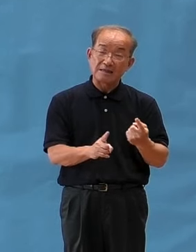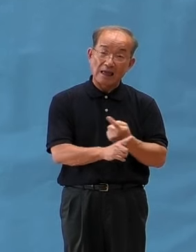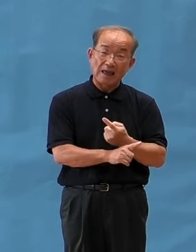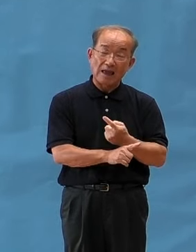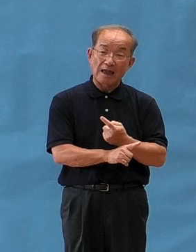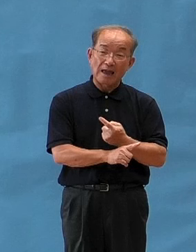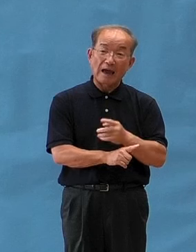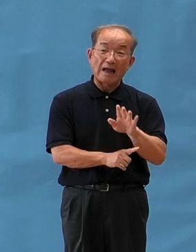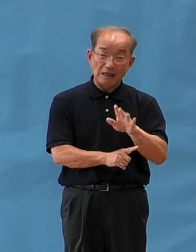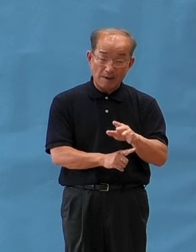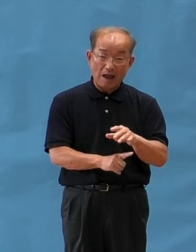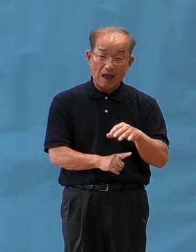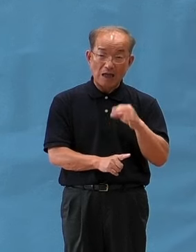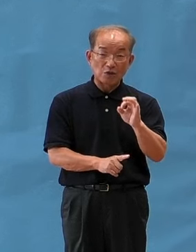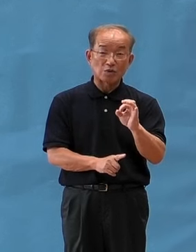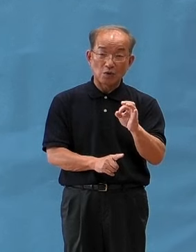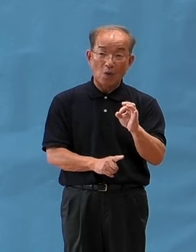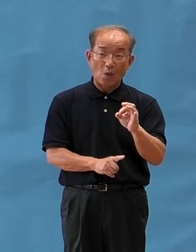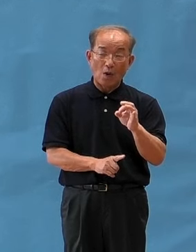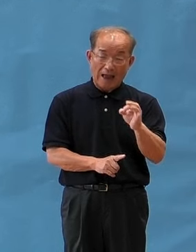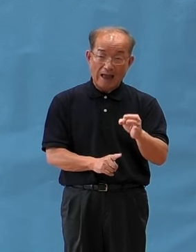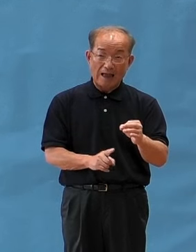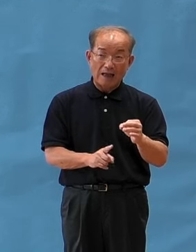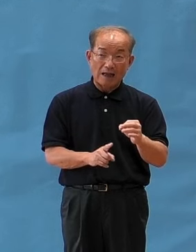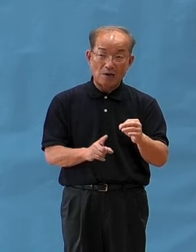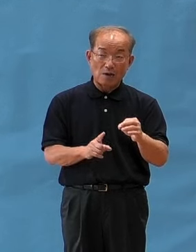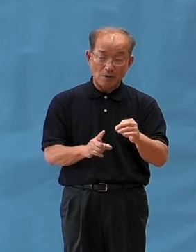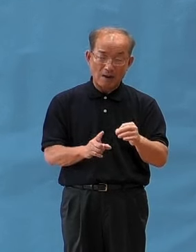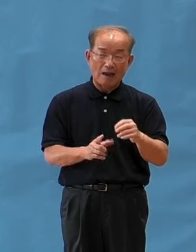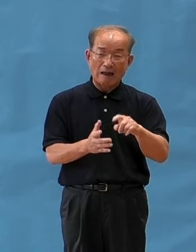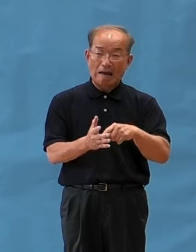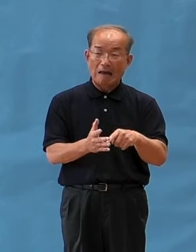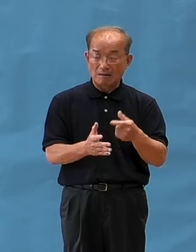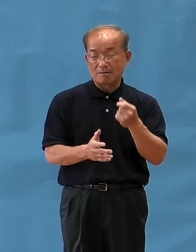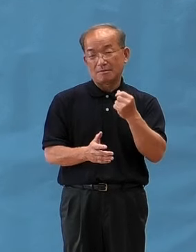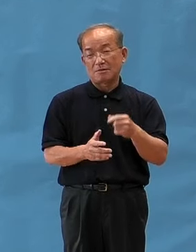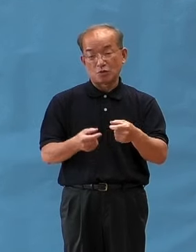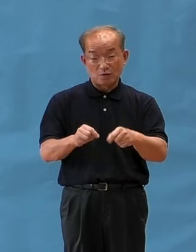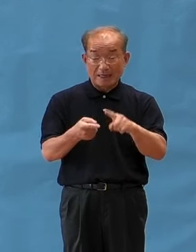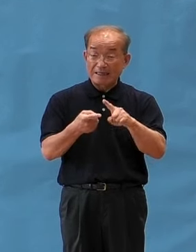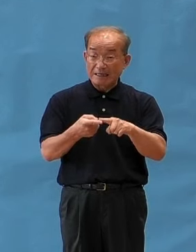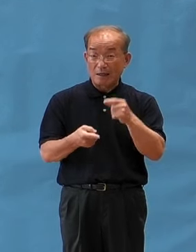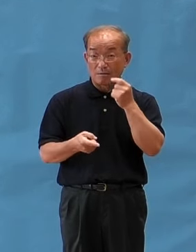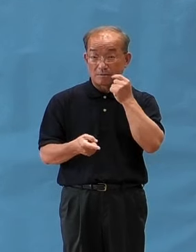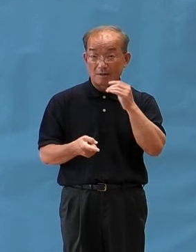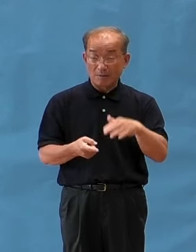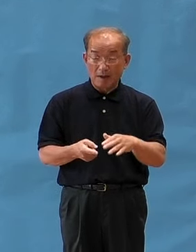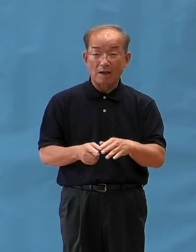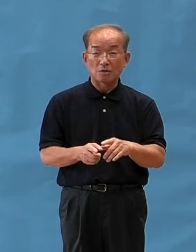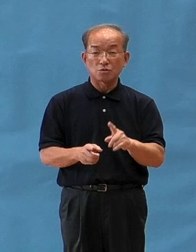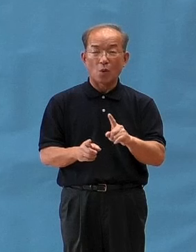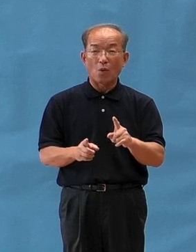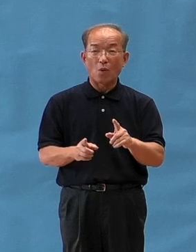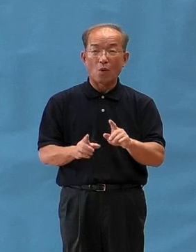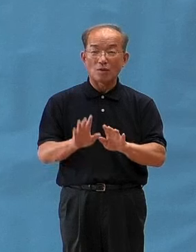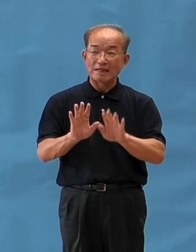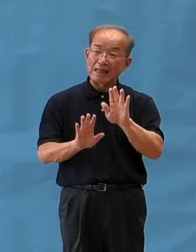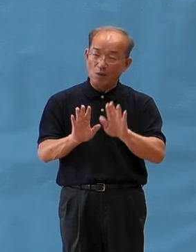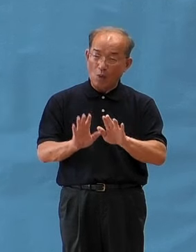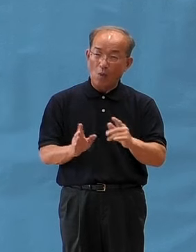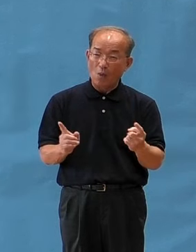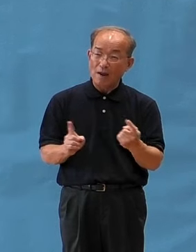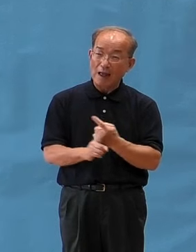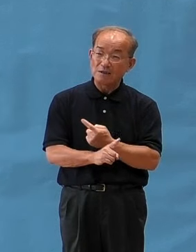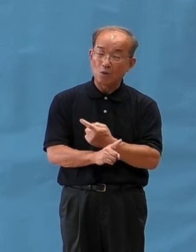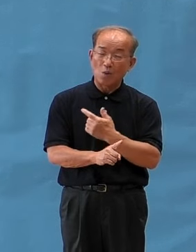ないかといったご発言もありましたが、なかなか具体的にっていうのは難しいですけど、どの程度こう解消すればそういった有料